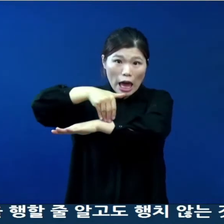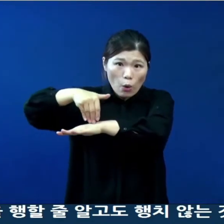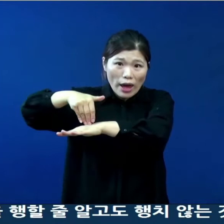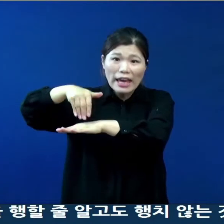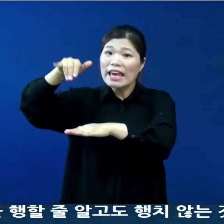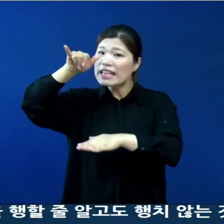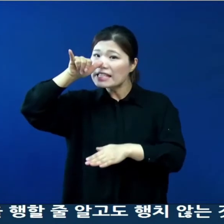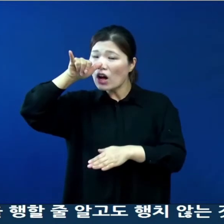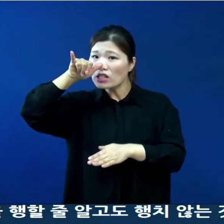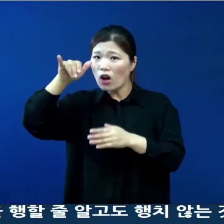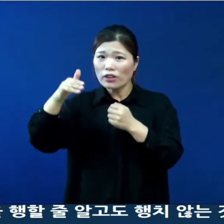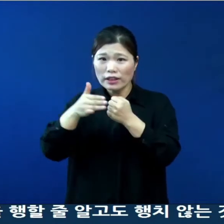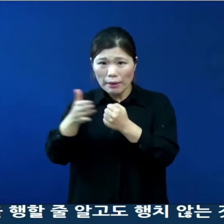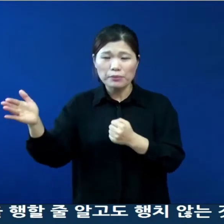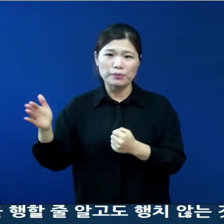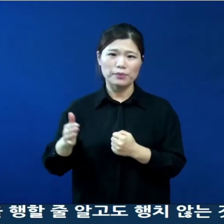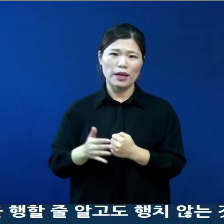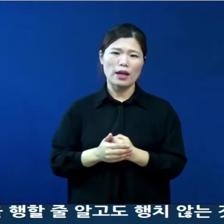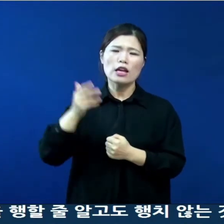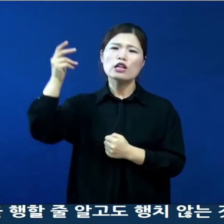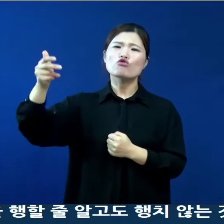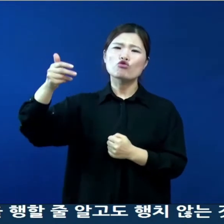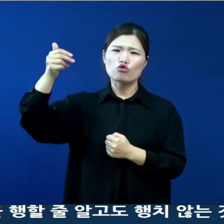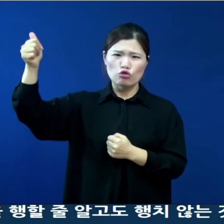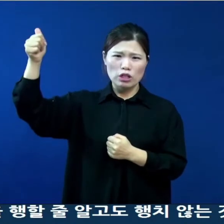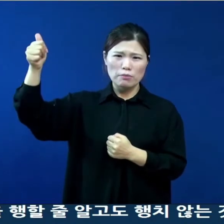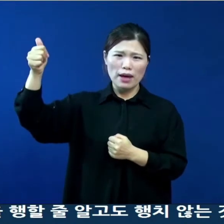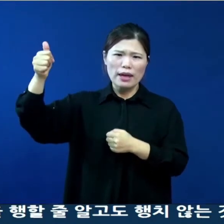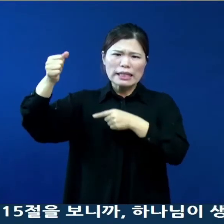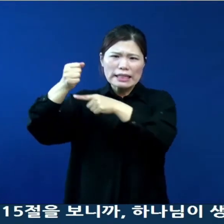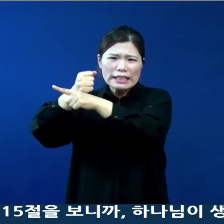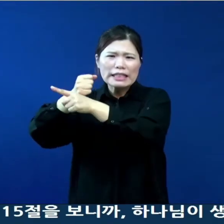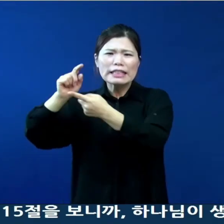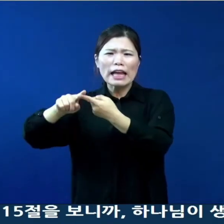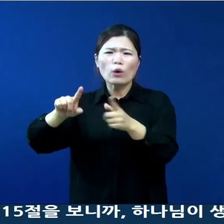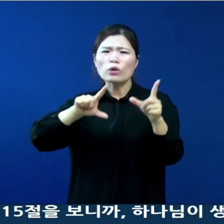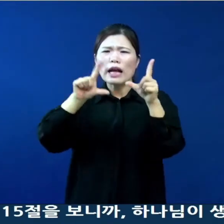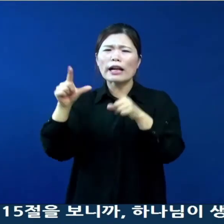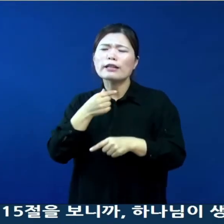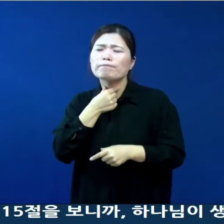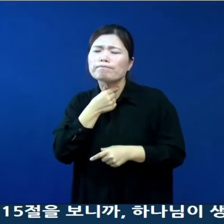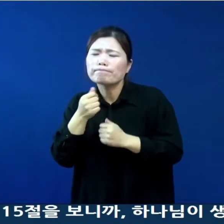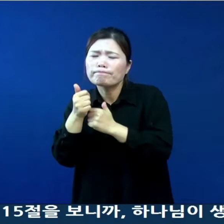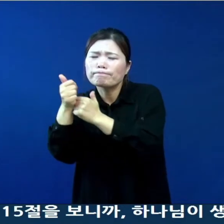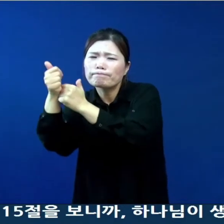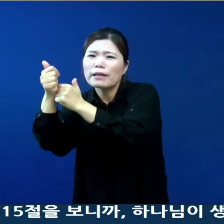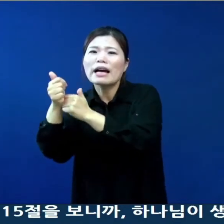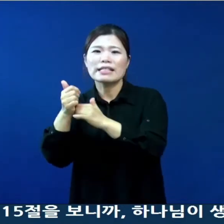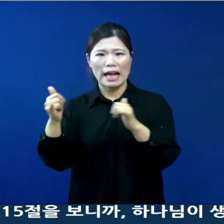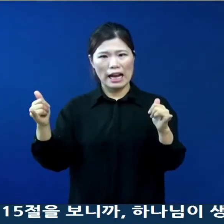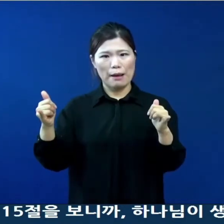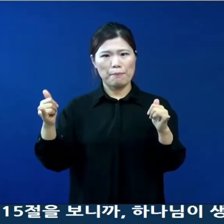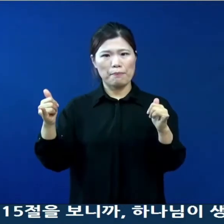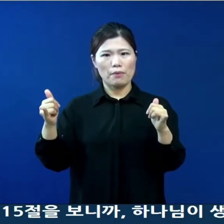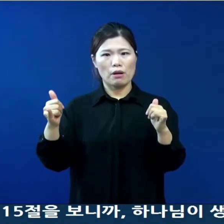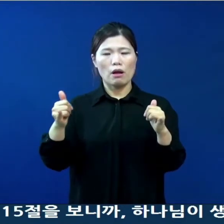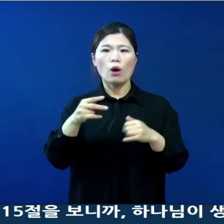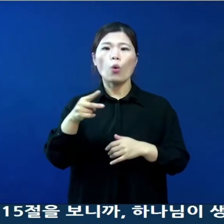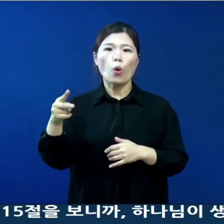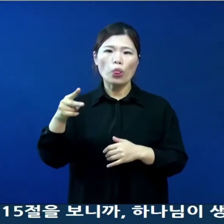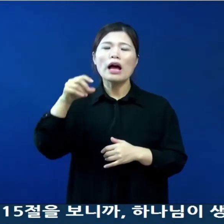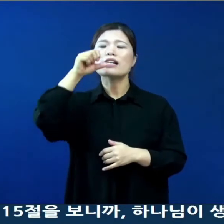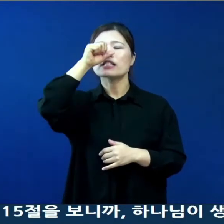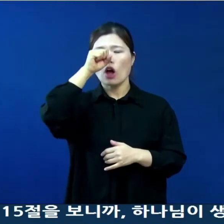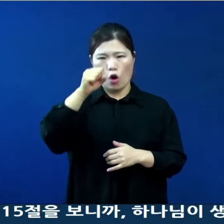있어서 주의 뜻대로 살아가려고 하는 사람, 바로 그 사람이 선한, 하나님이